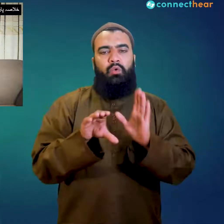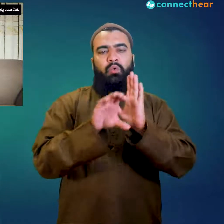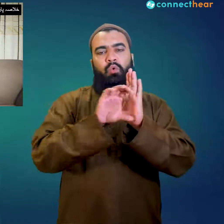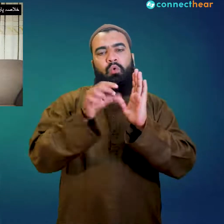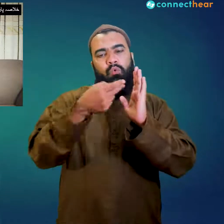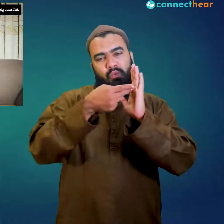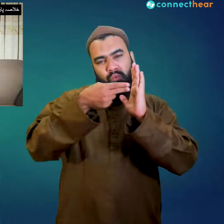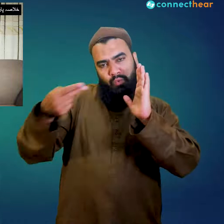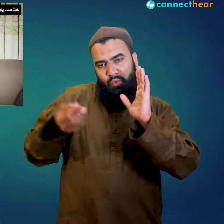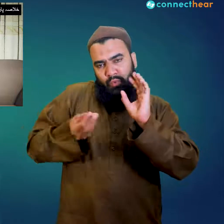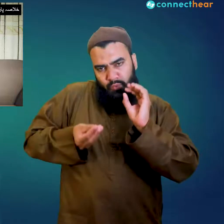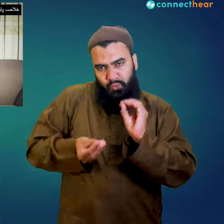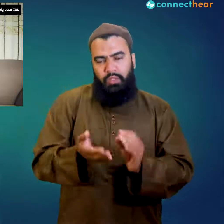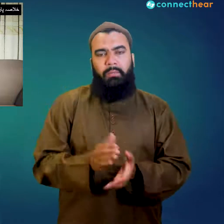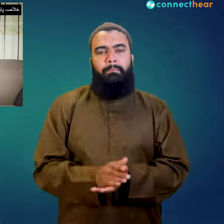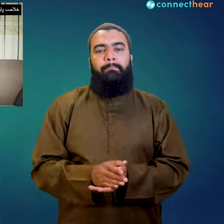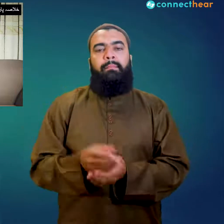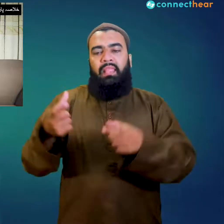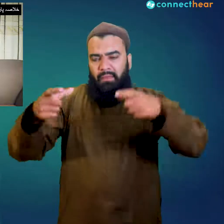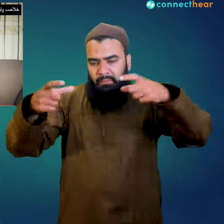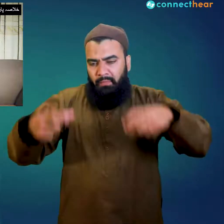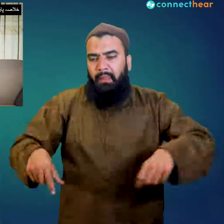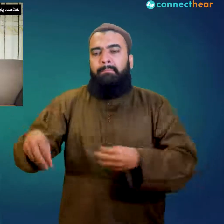ہے جو کہ مدنی سورت ہے۔